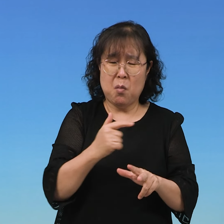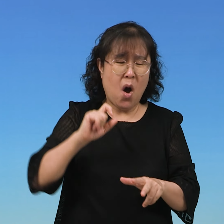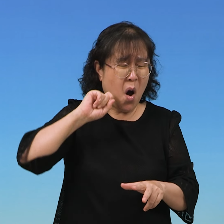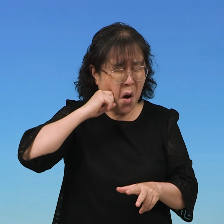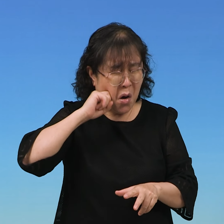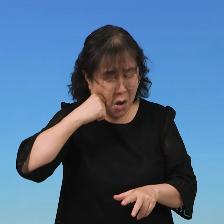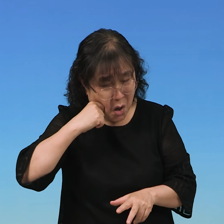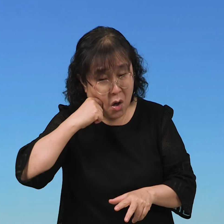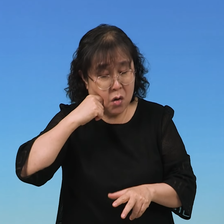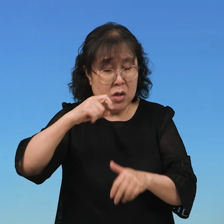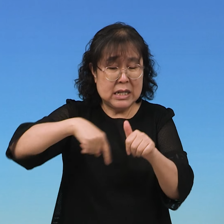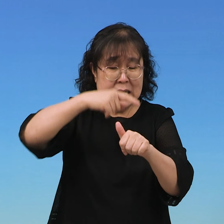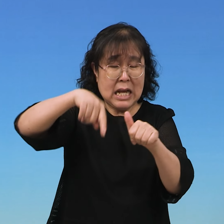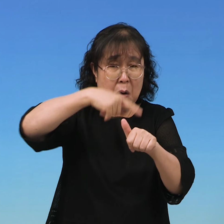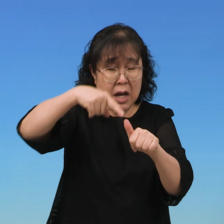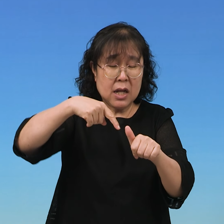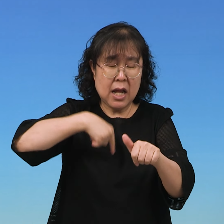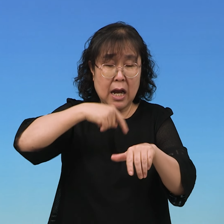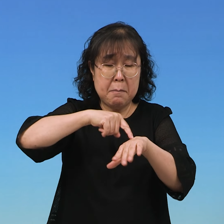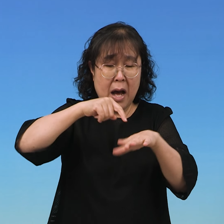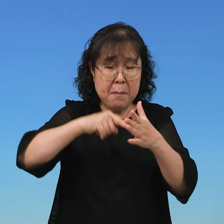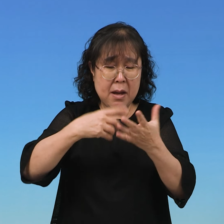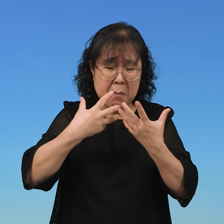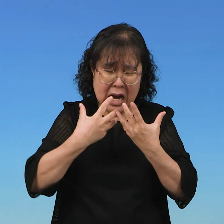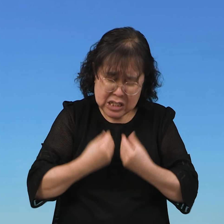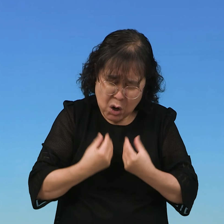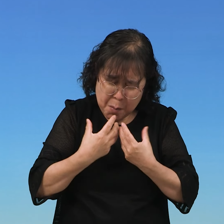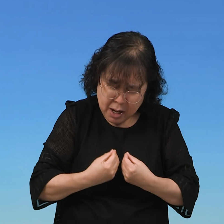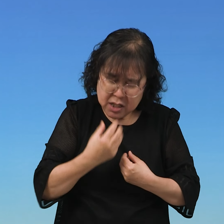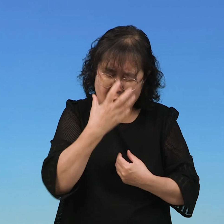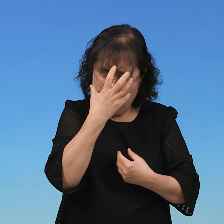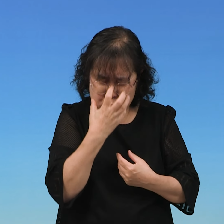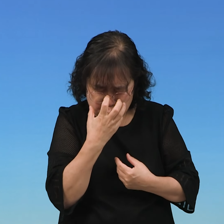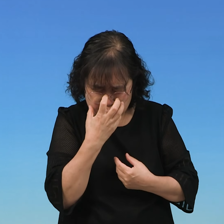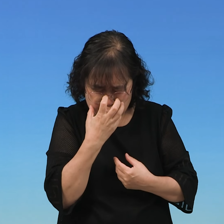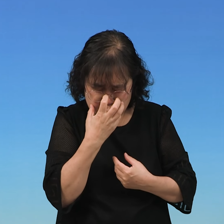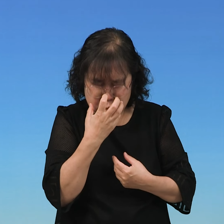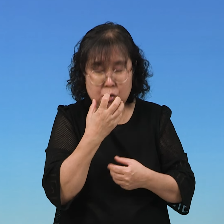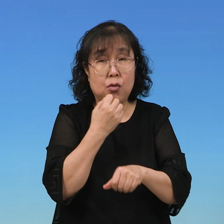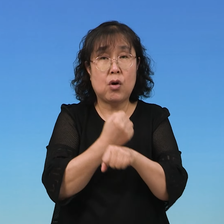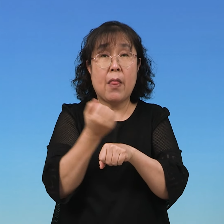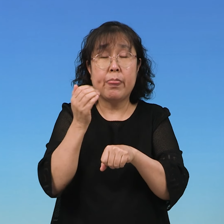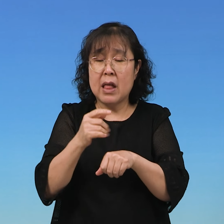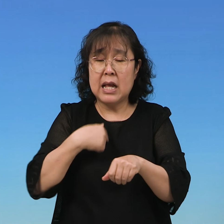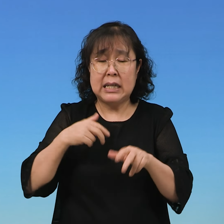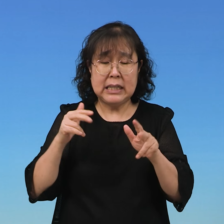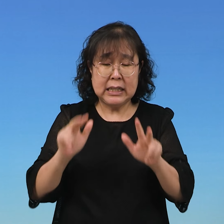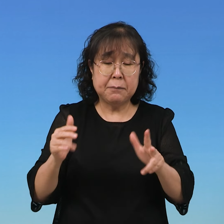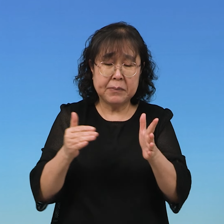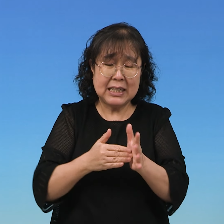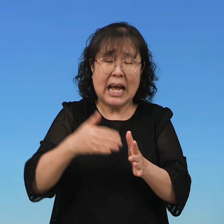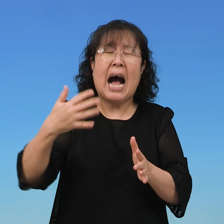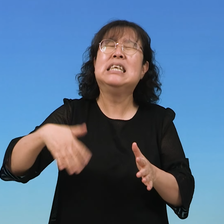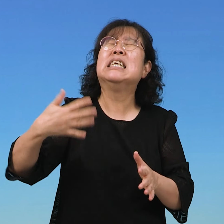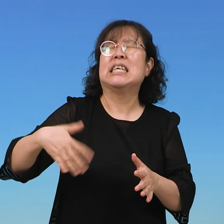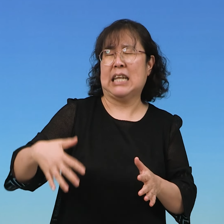이 상황에 이게 나는 절망이라고 생각했는데 마음이 너무 우울하고 깔아앉았는데 이 끝이